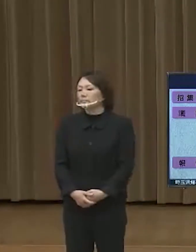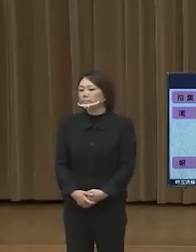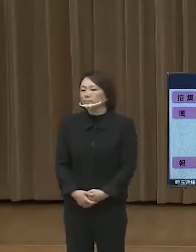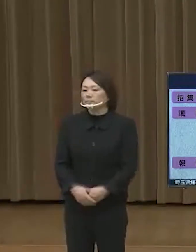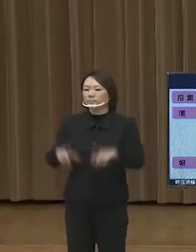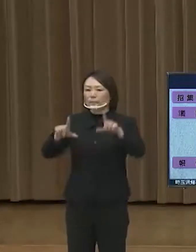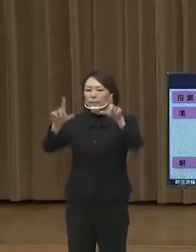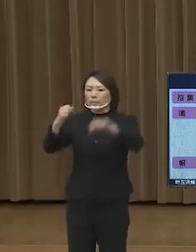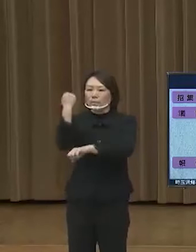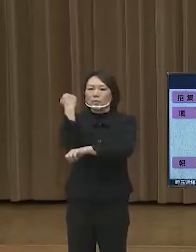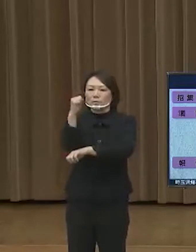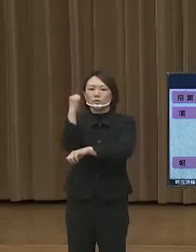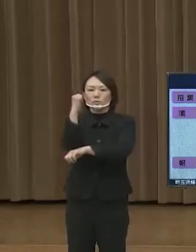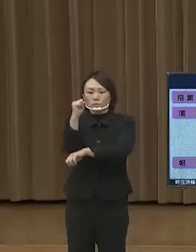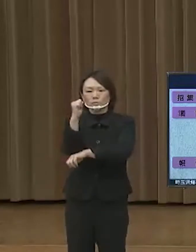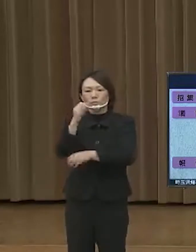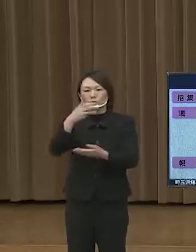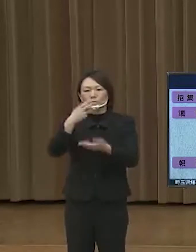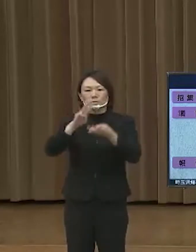東京新聞の飯田です。